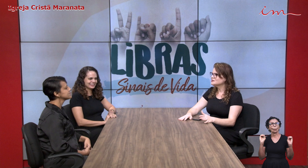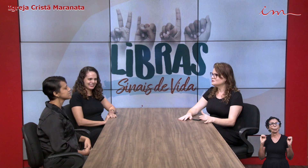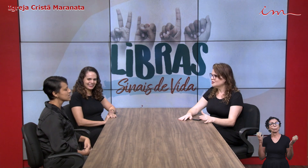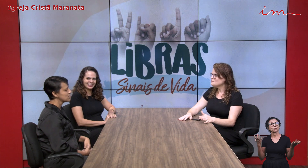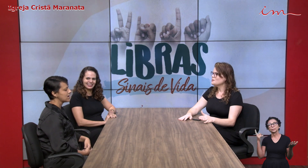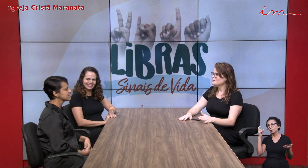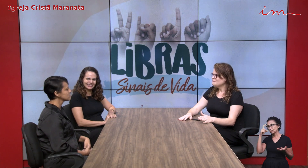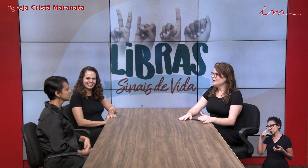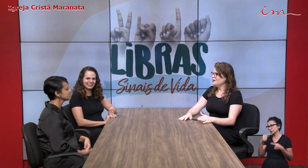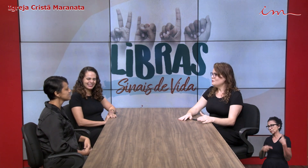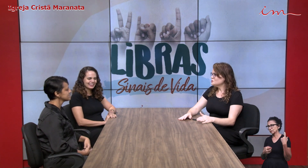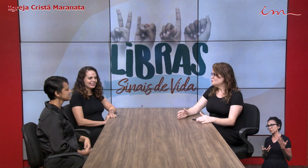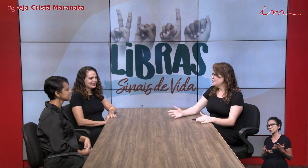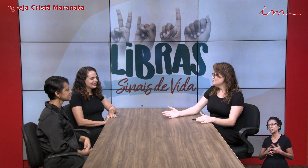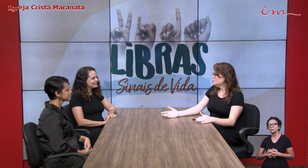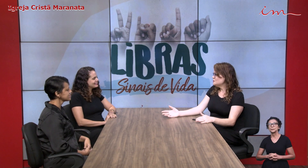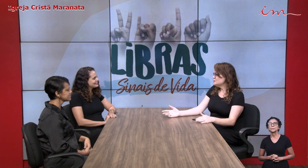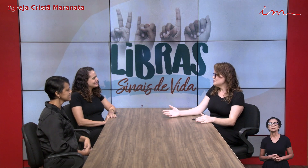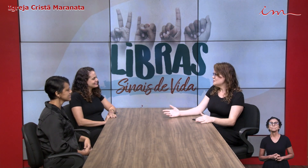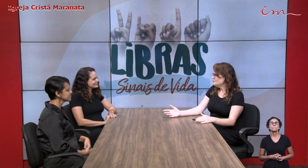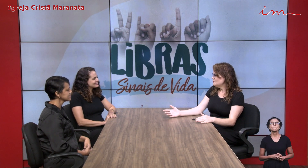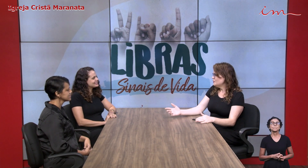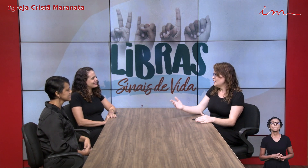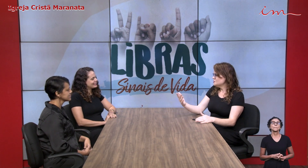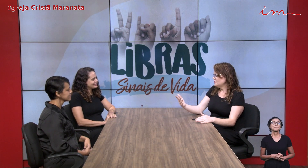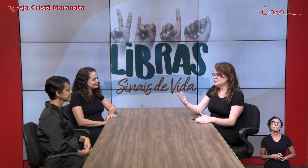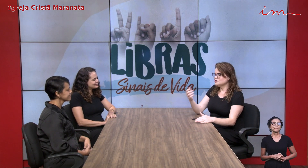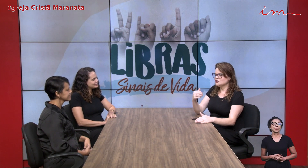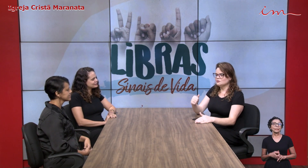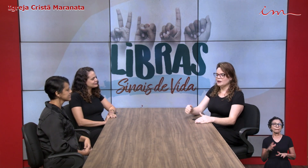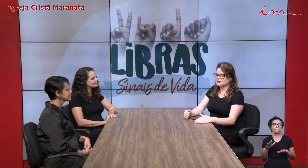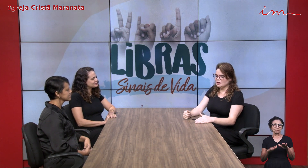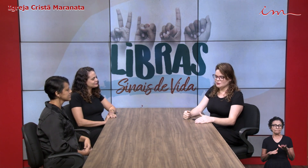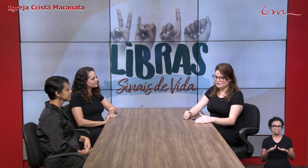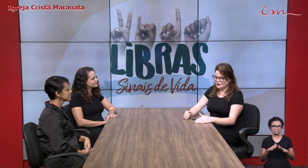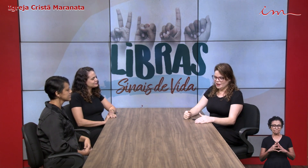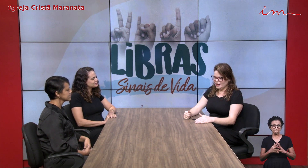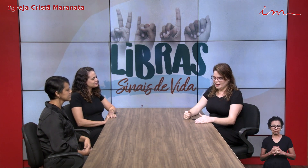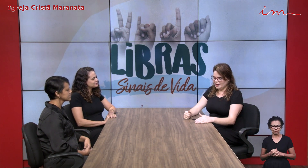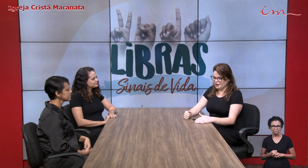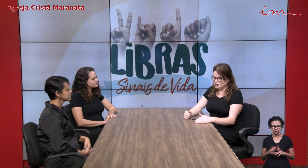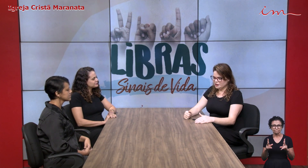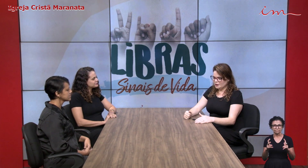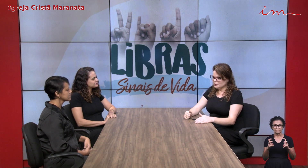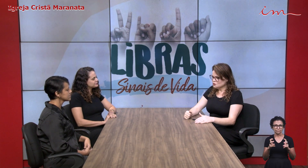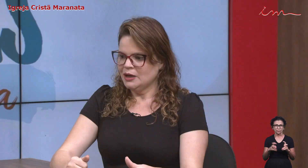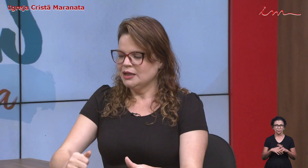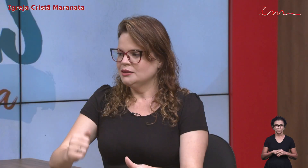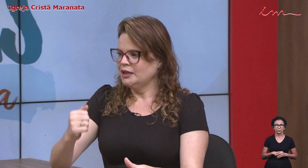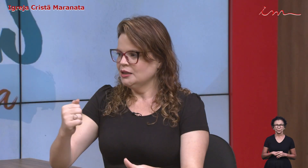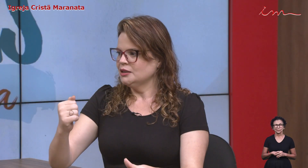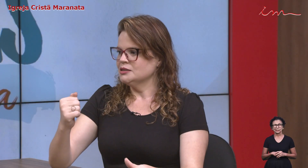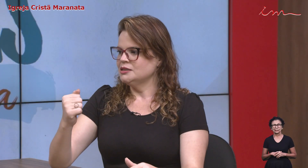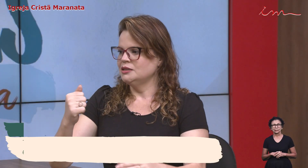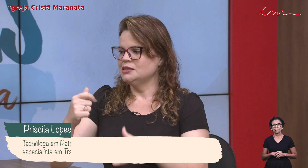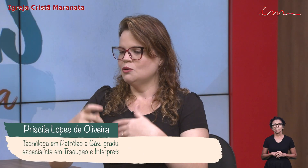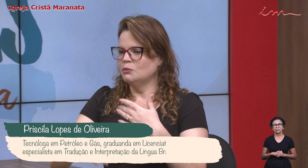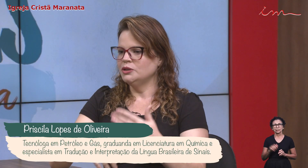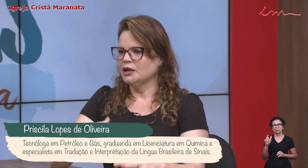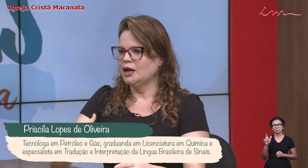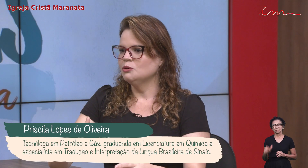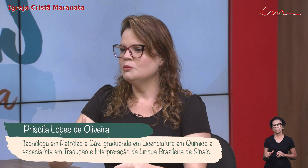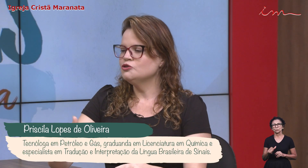básico, né? É o básico. É o básico, porque a gente precisa saber, porque às vezes a gente percebe de que a pessoa ela tenta